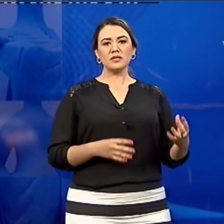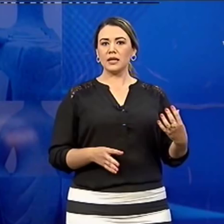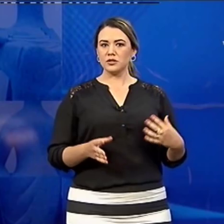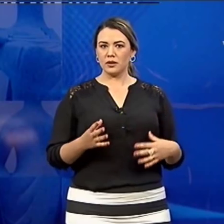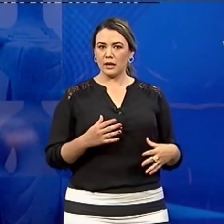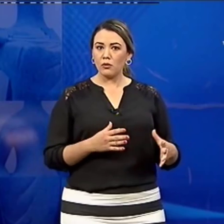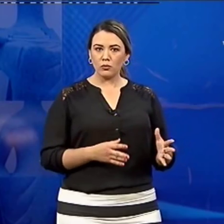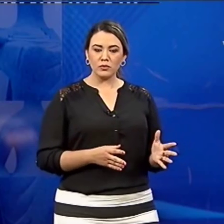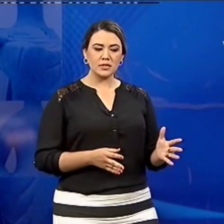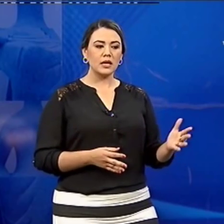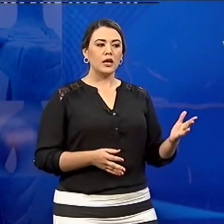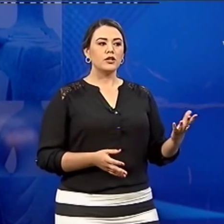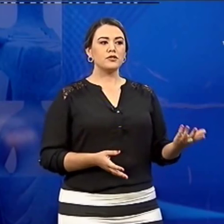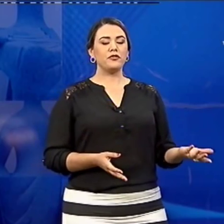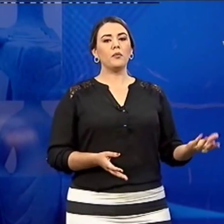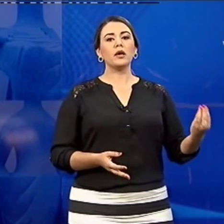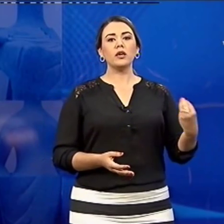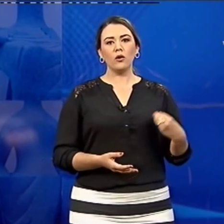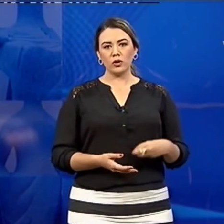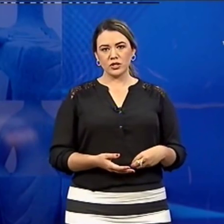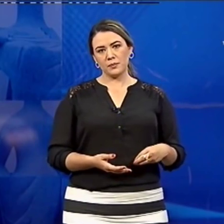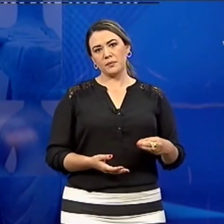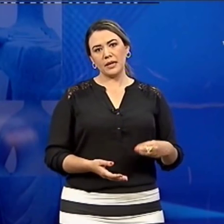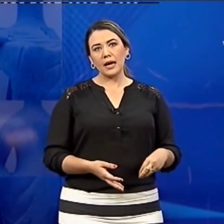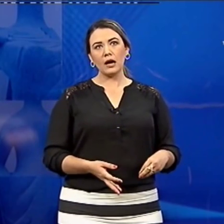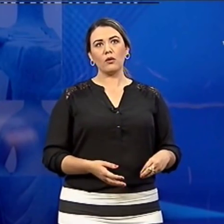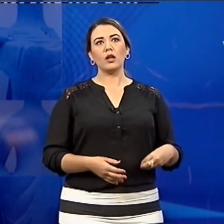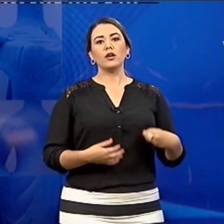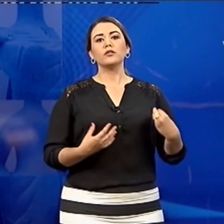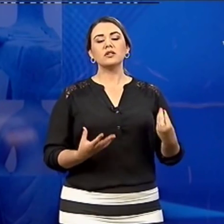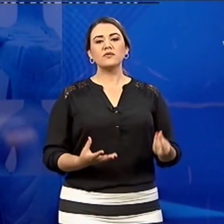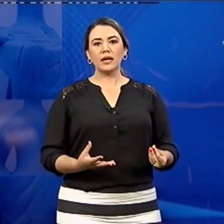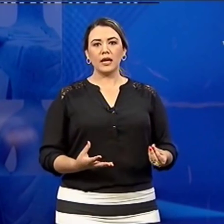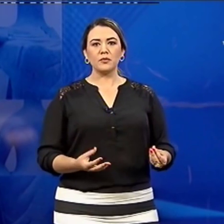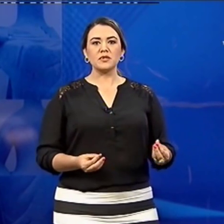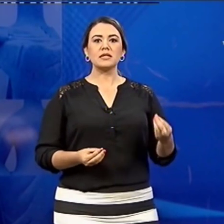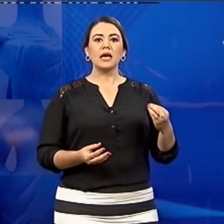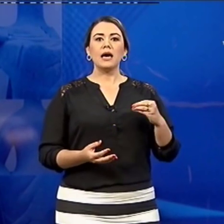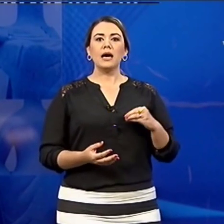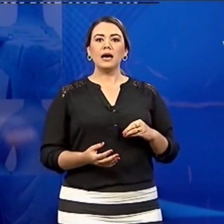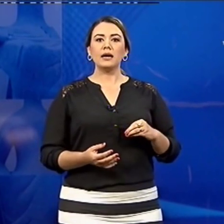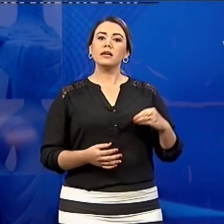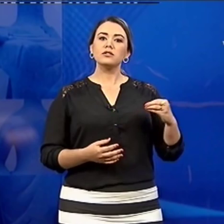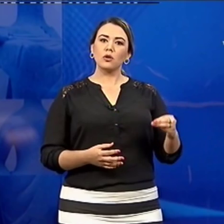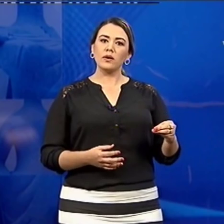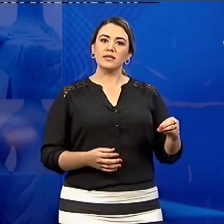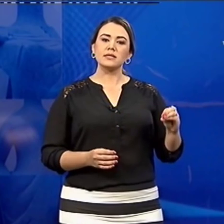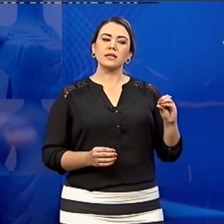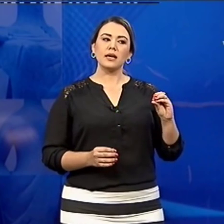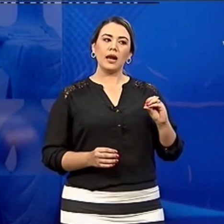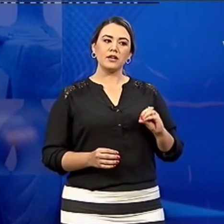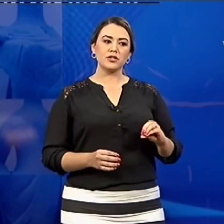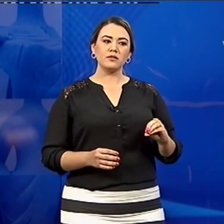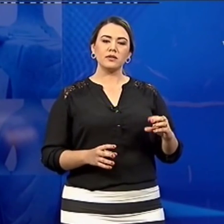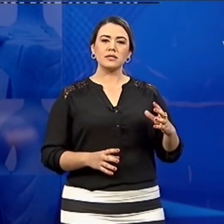eu selecionei alguns, de forma que hoje, na primeira aula, nós veremos questões relativas